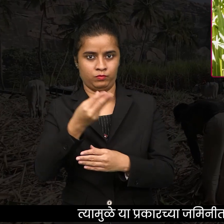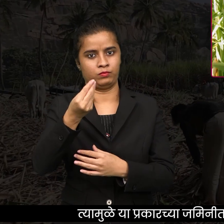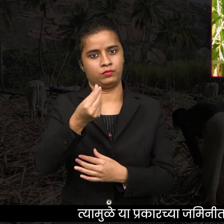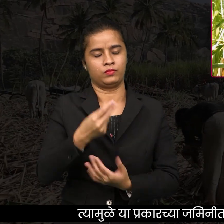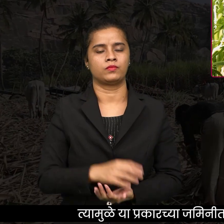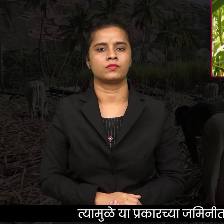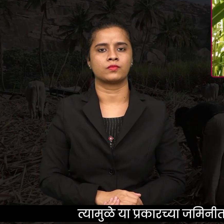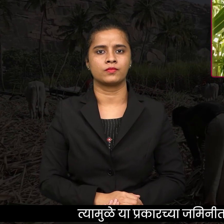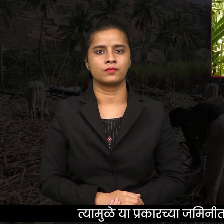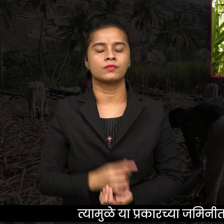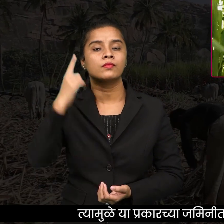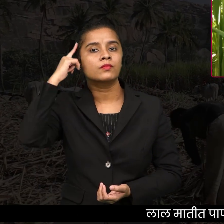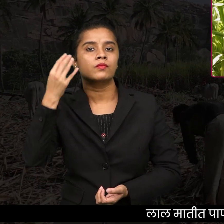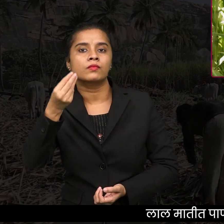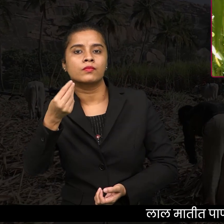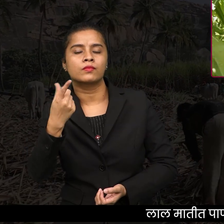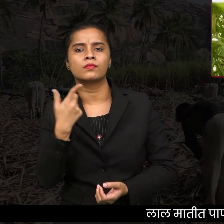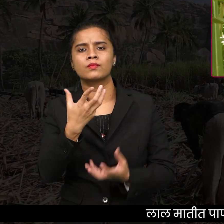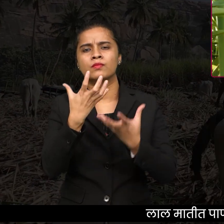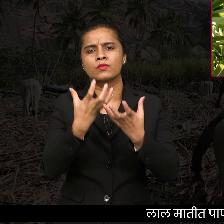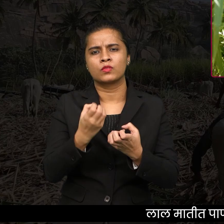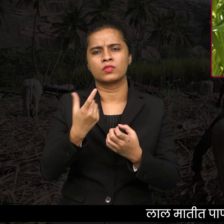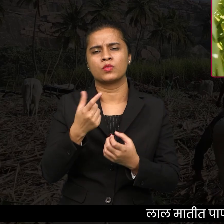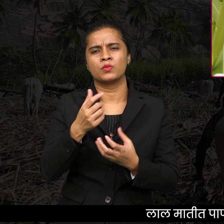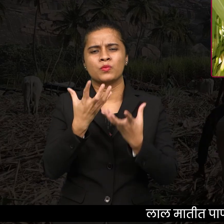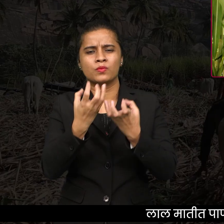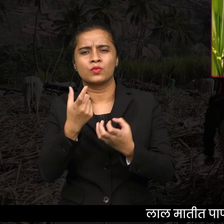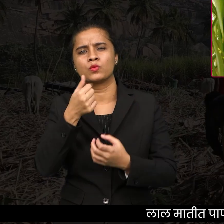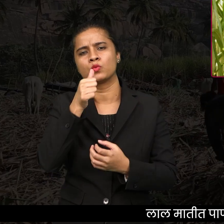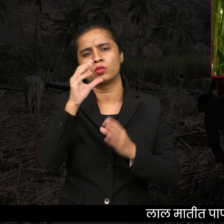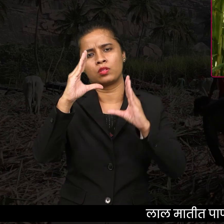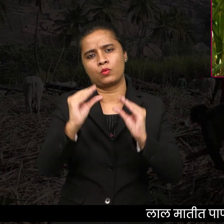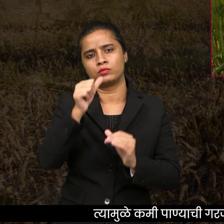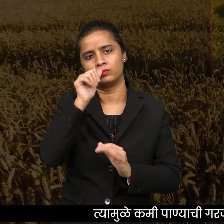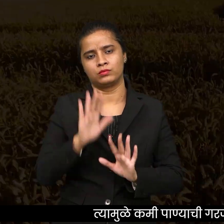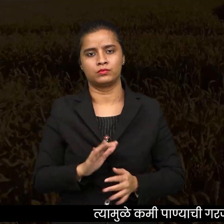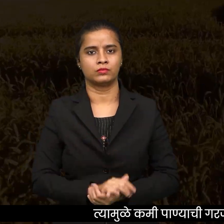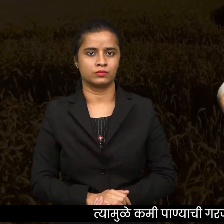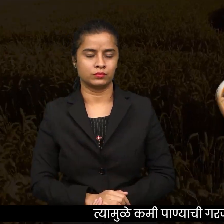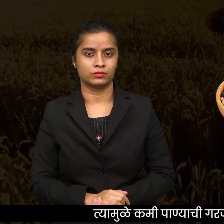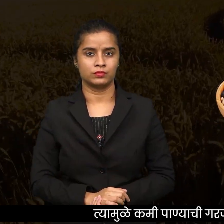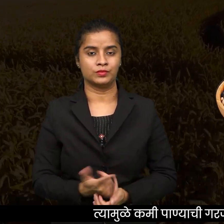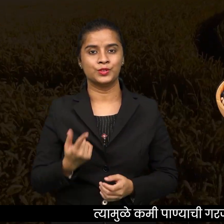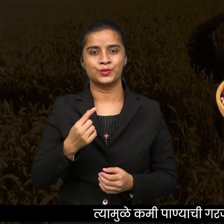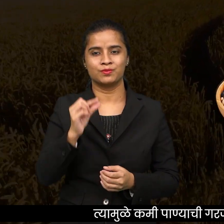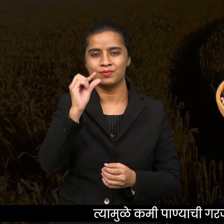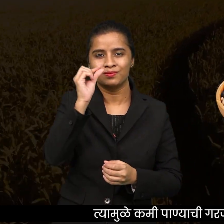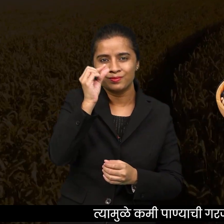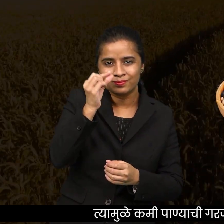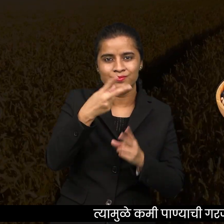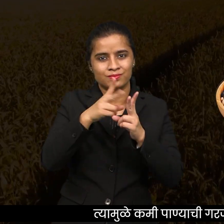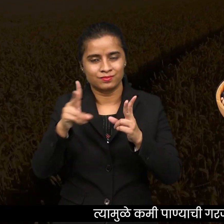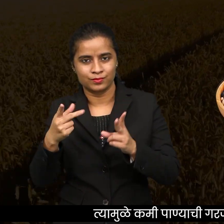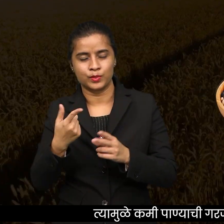व भाताची लागवड केली जाते. लाल मातीत पाणी कमी टिकून राहते. त्यामुळे कमी पाण्याची गरज